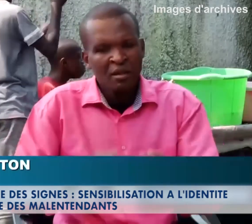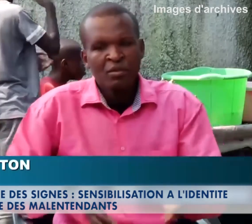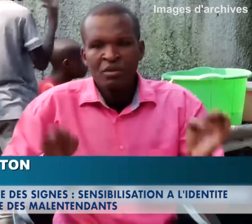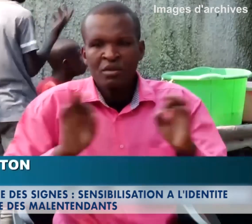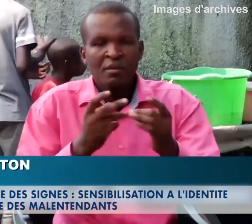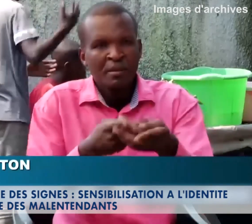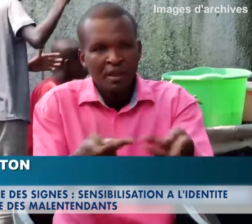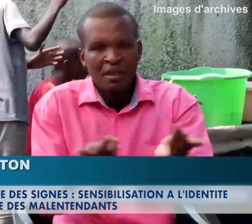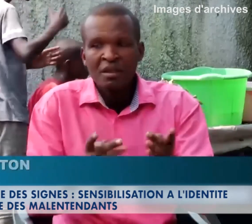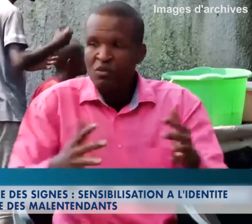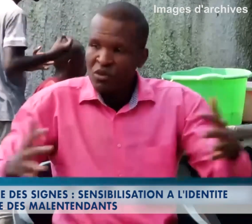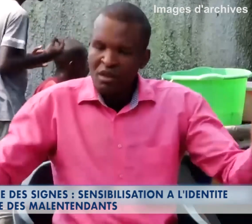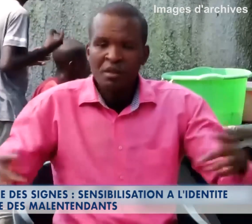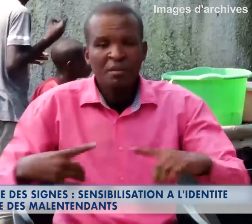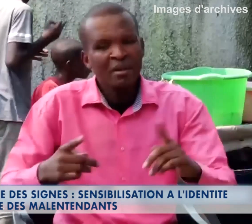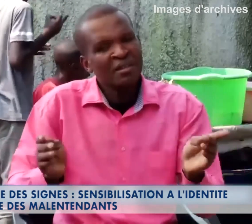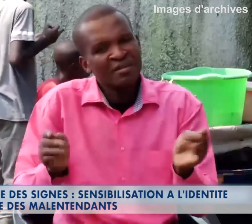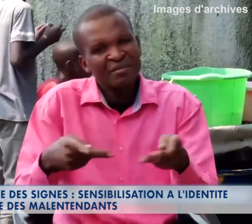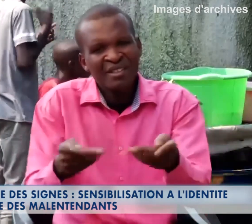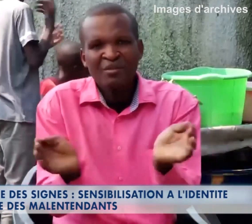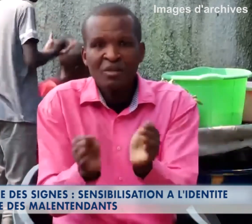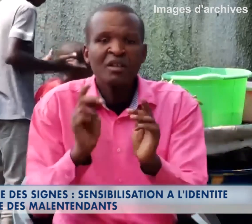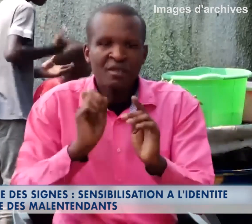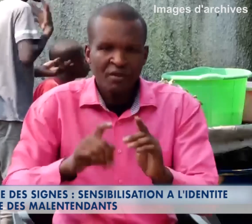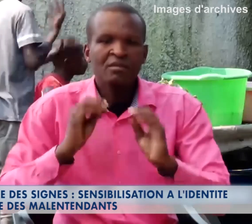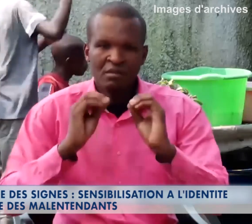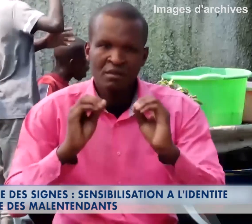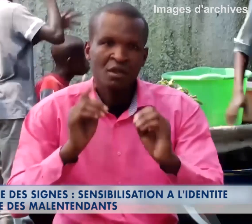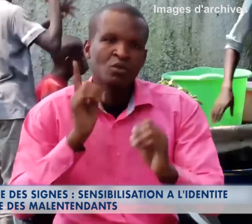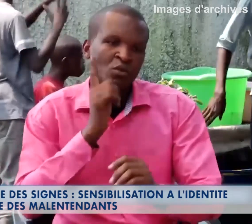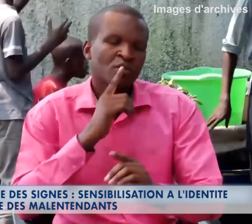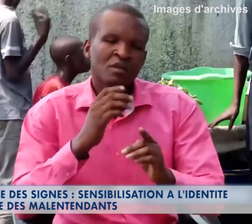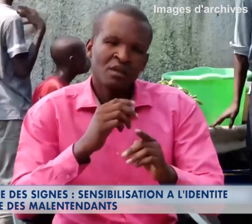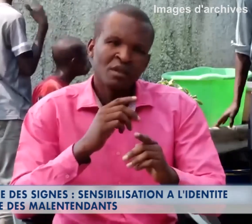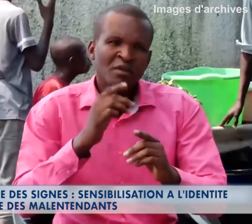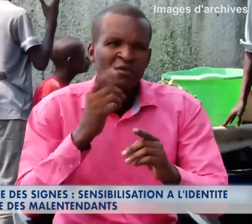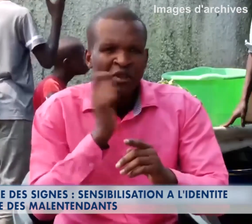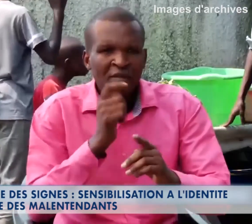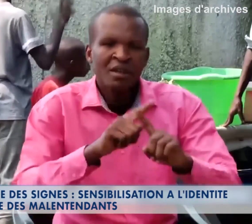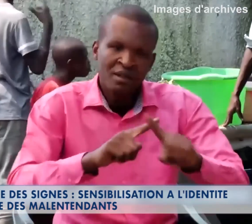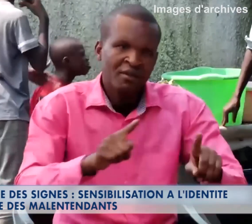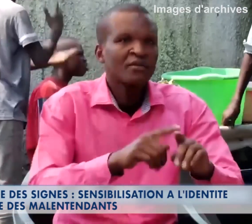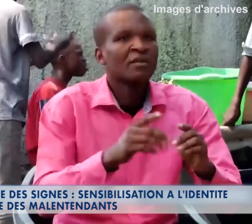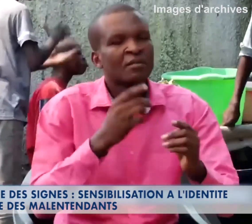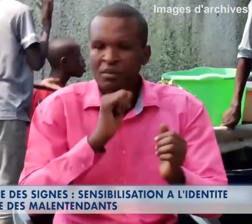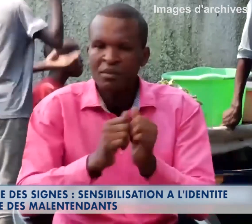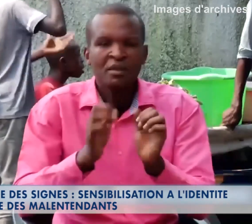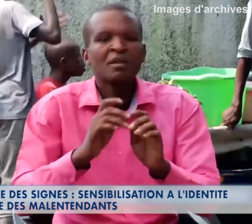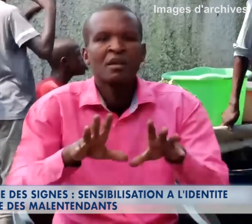l'atelier pour que le sourd aussi commence aussi à apprendre. Mais déjà, on a une difficulté de la place. J'ai du mal de